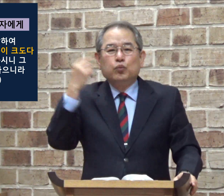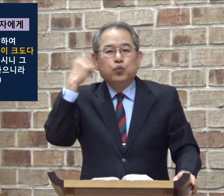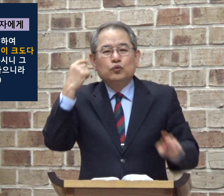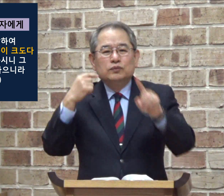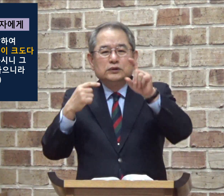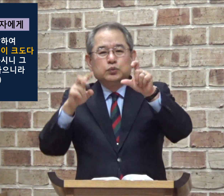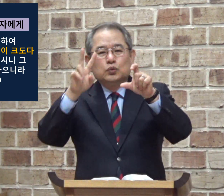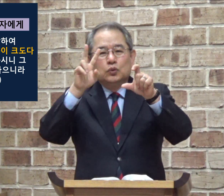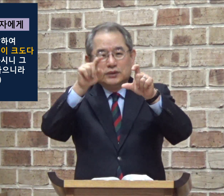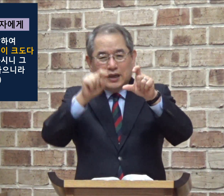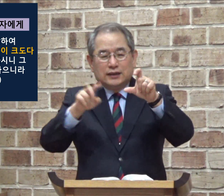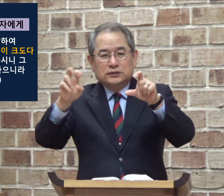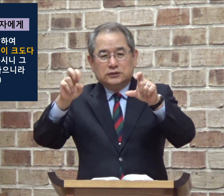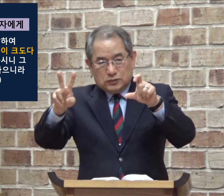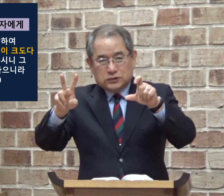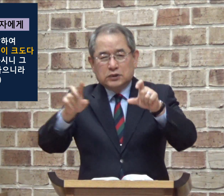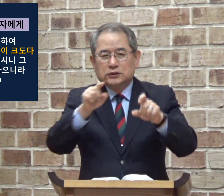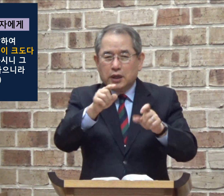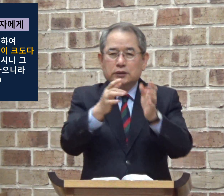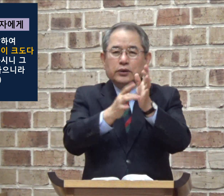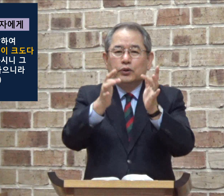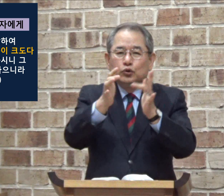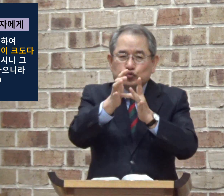마태복음 15장 22절에